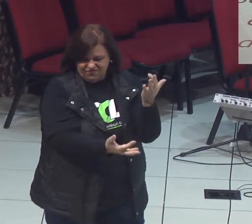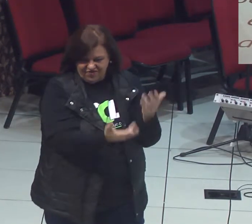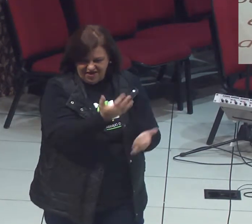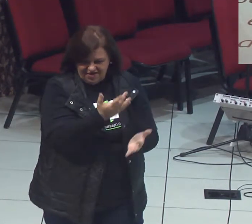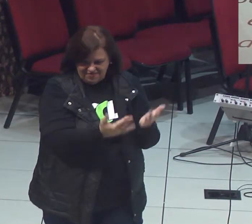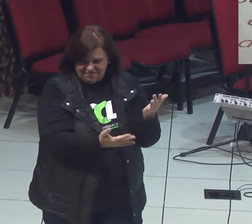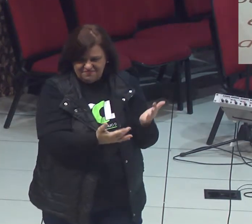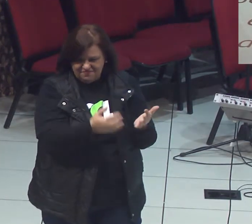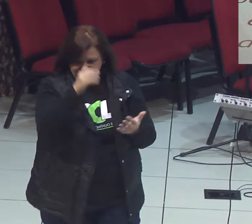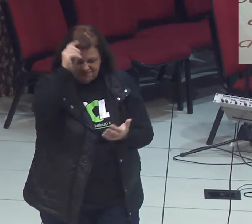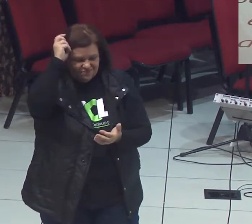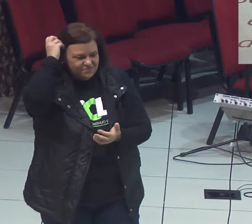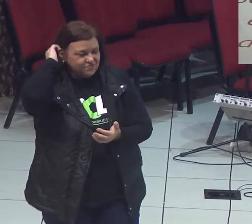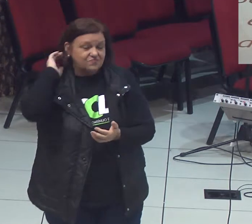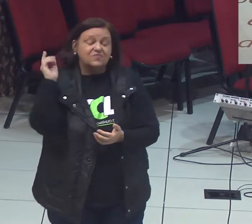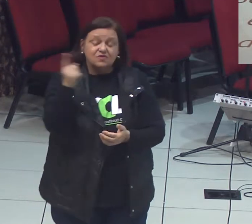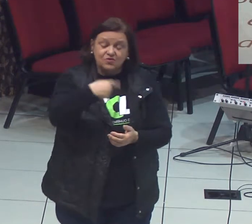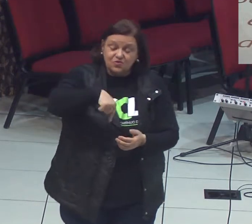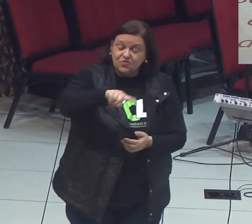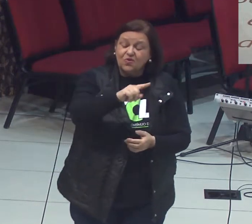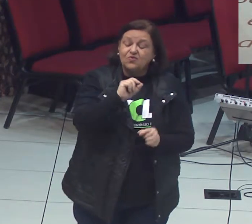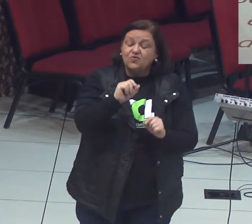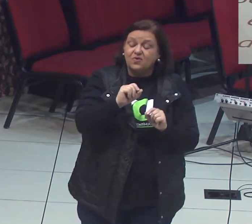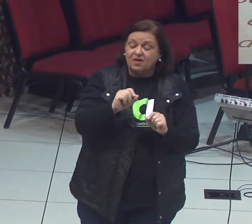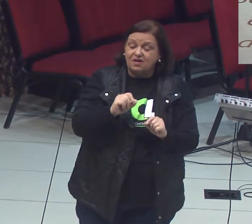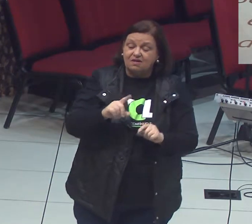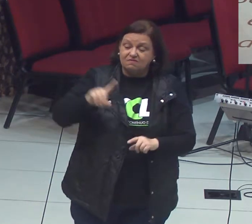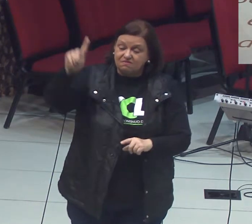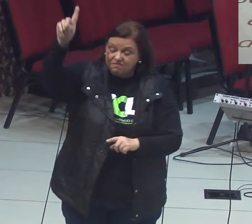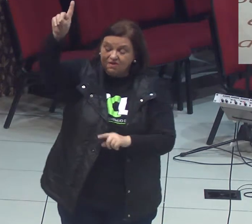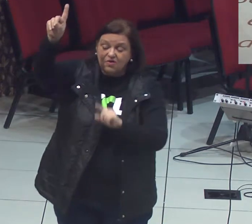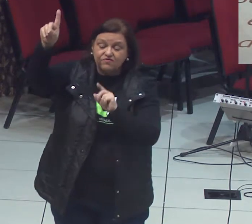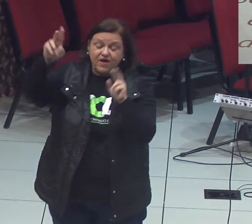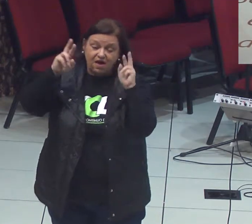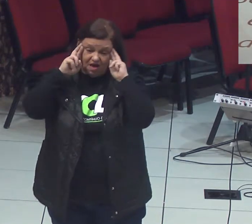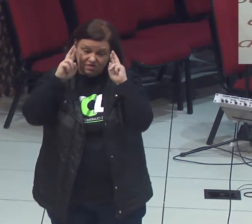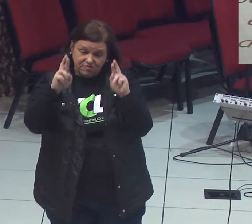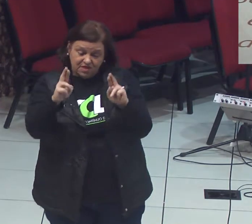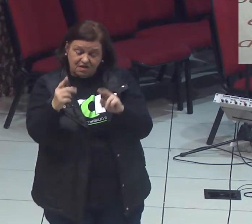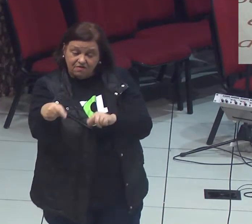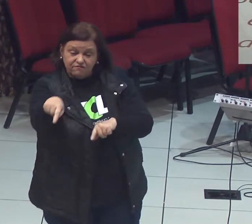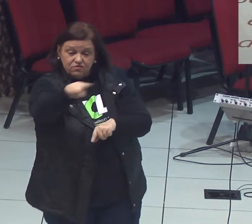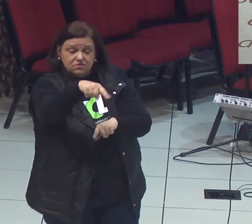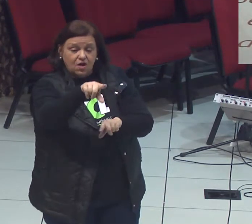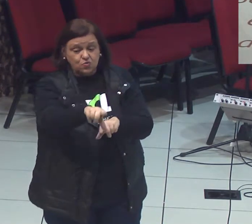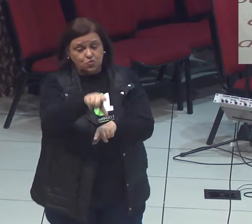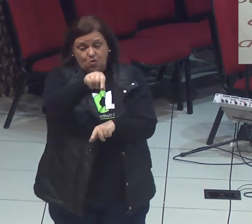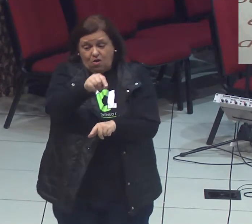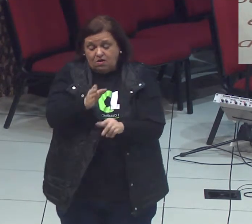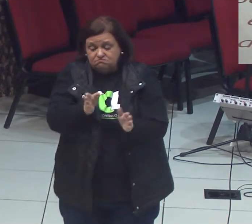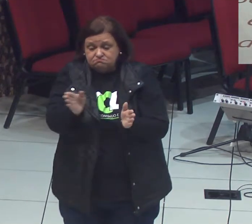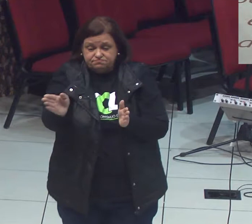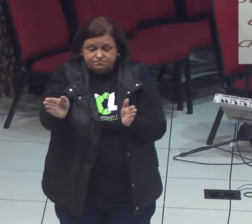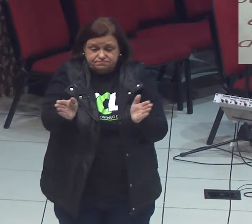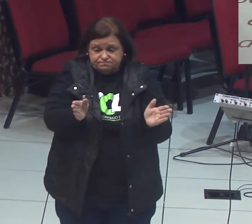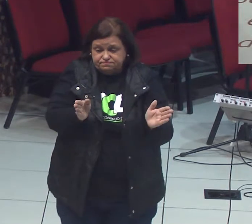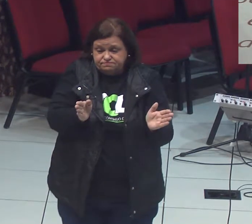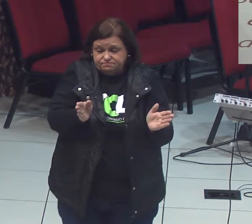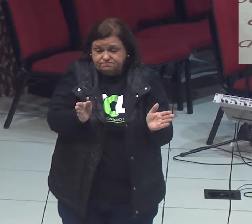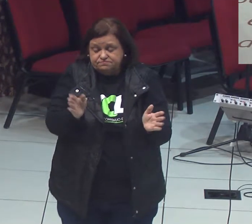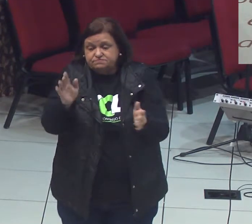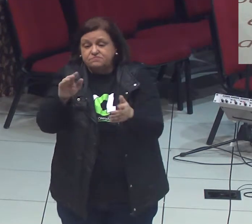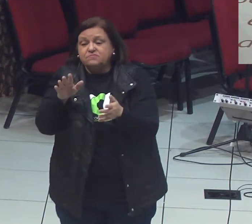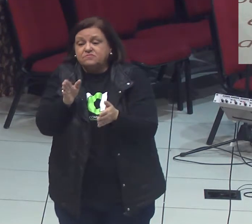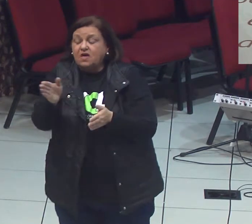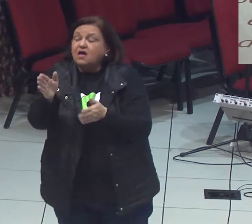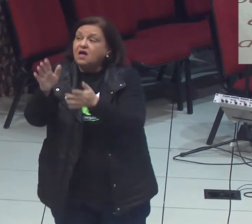já temos falado algumas vezes aqui que Deus, Ele sempre vai respeitar o livre-arbítrio, né? Mas aqueles que se levantam